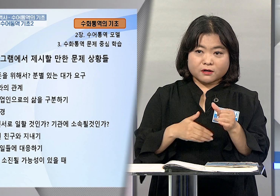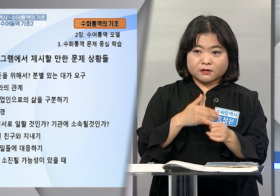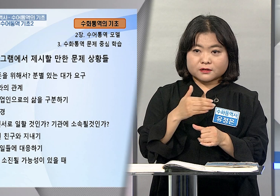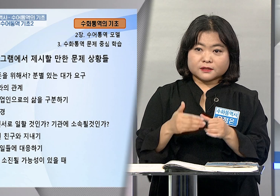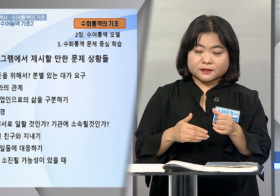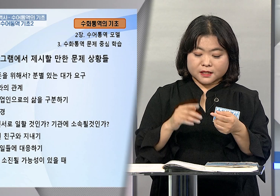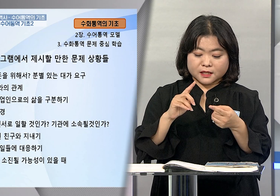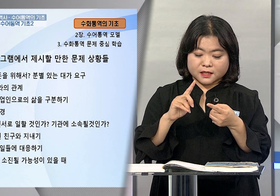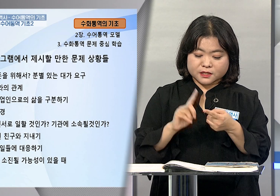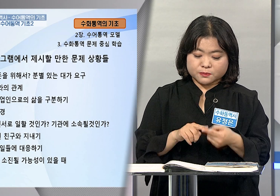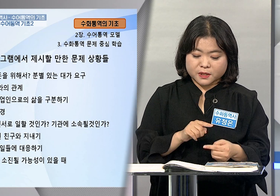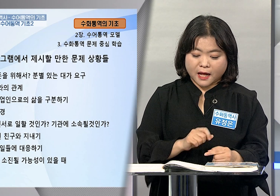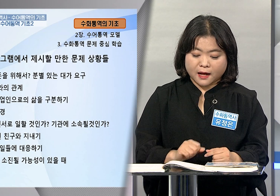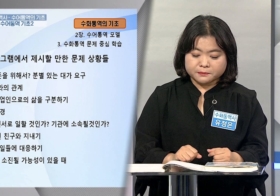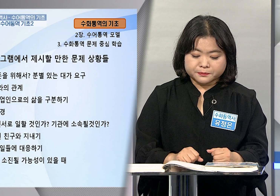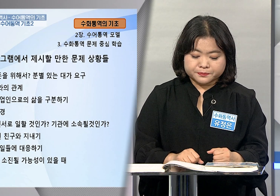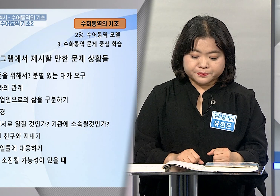환경이 있습니다.